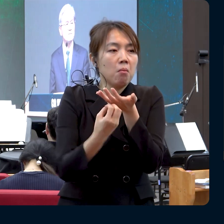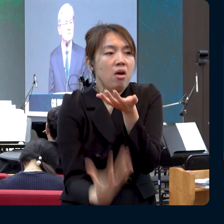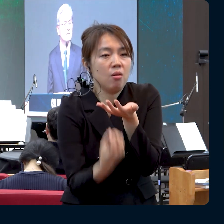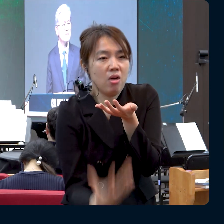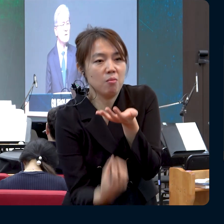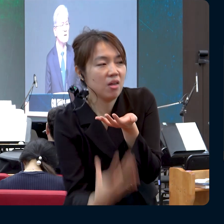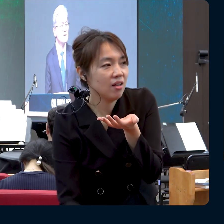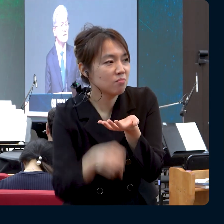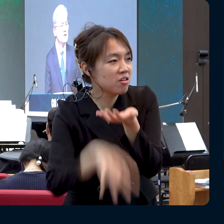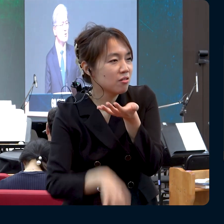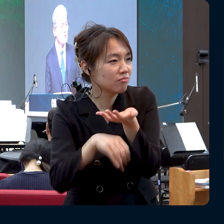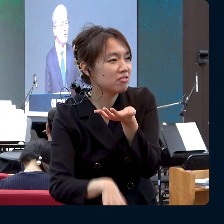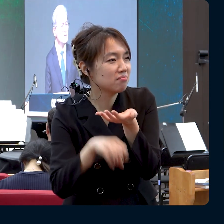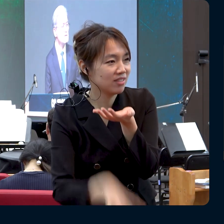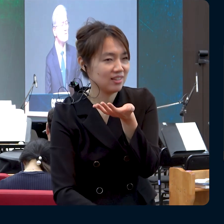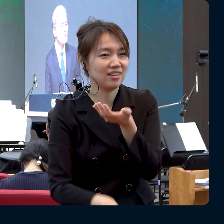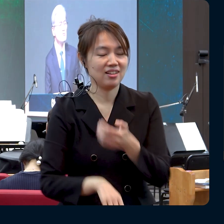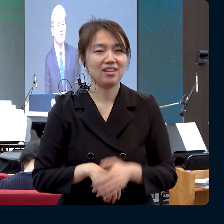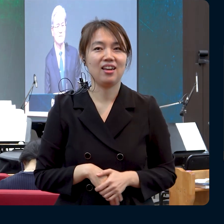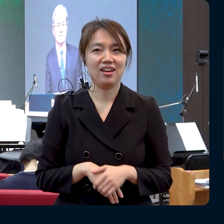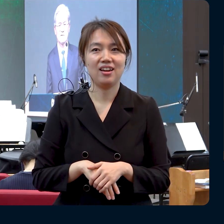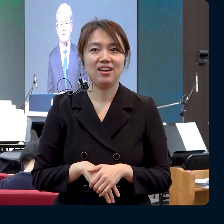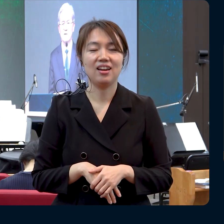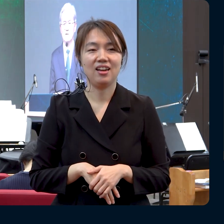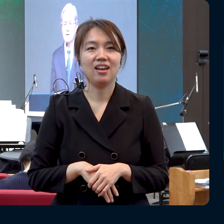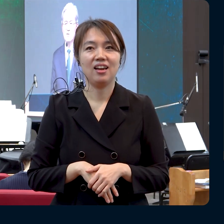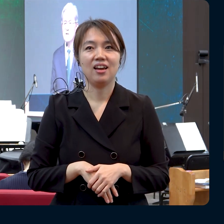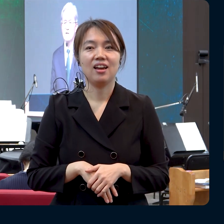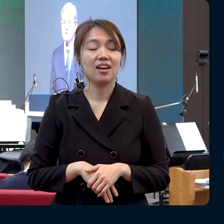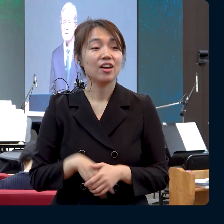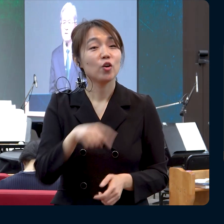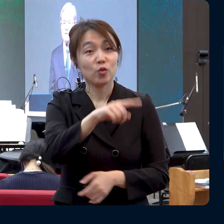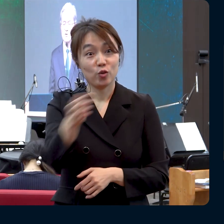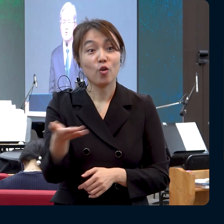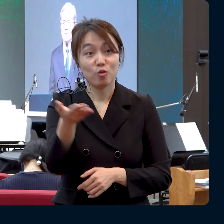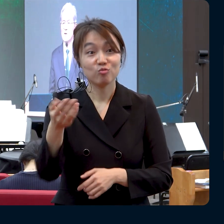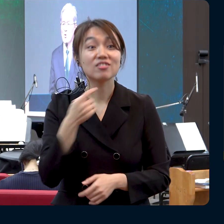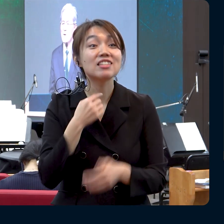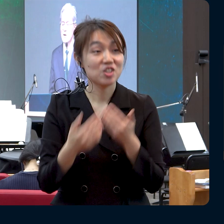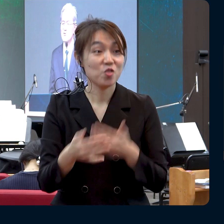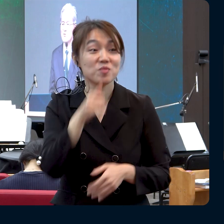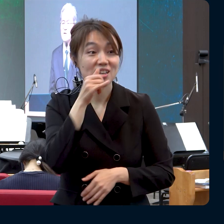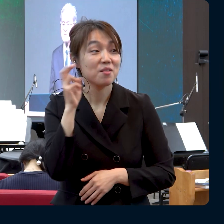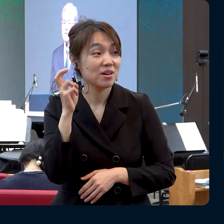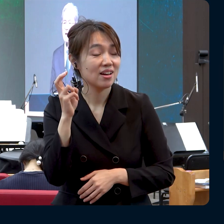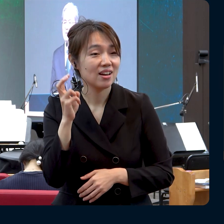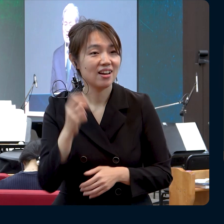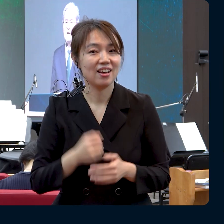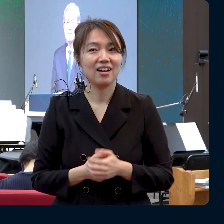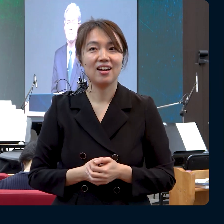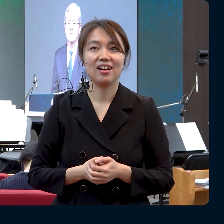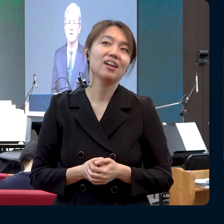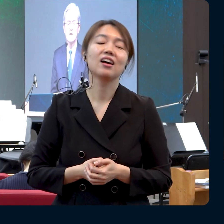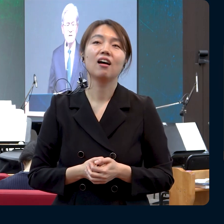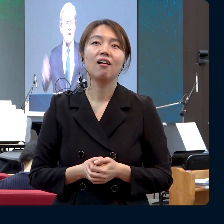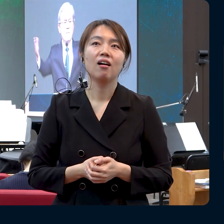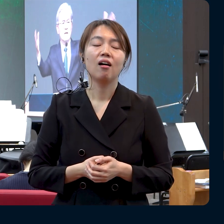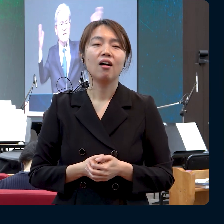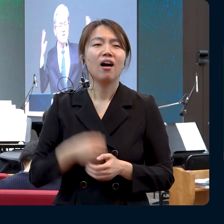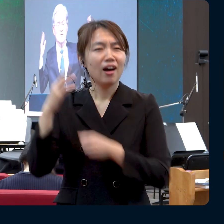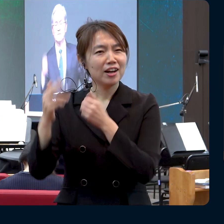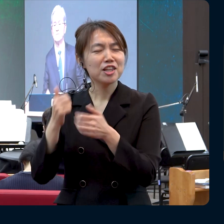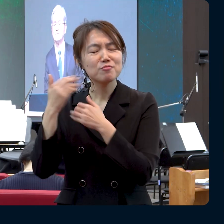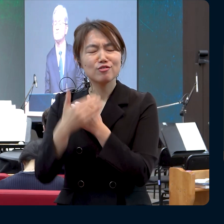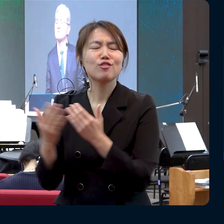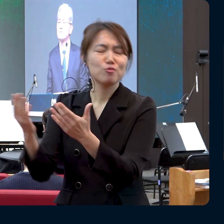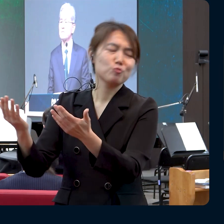아마 이런 경험이 있을 거고요. 이런 이야기 스스로 많이 고백할 수도 있습니다. 뭐냐? 은혜